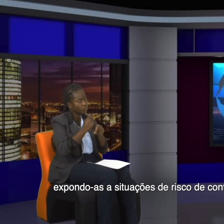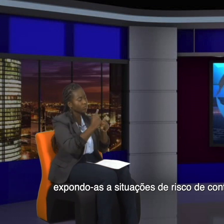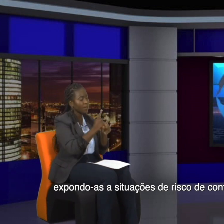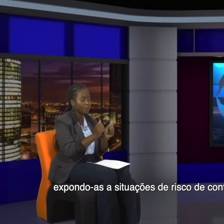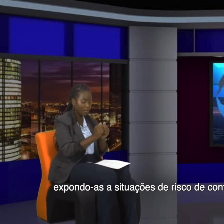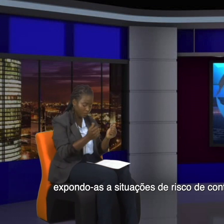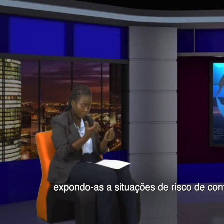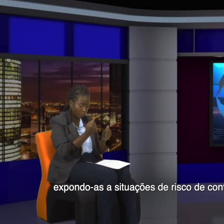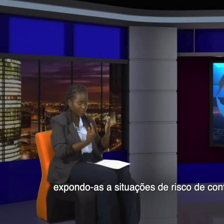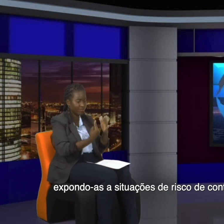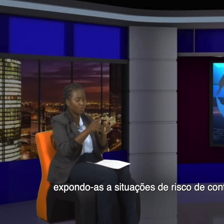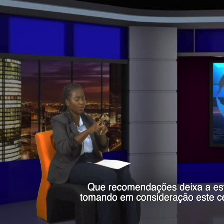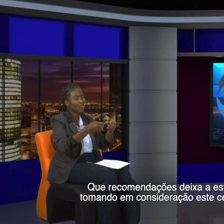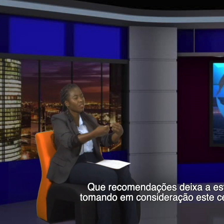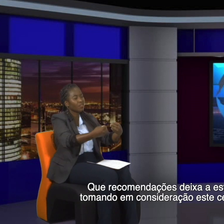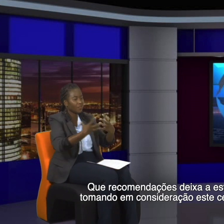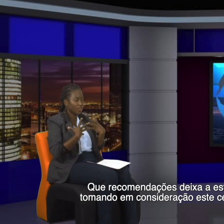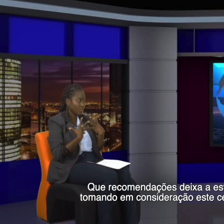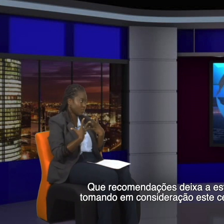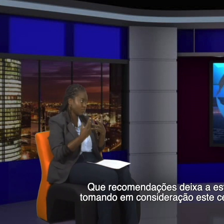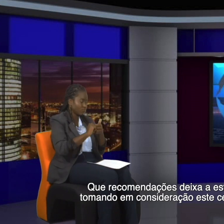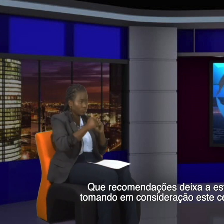risco de contágio da Covid-19.